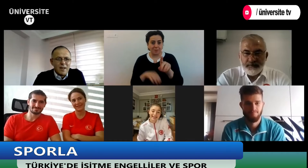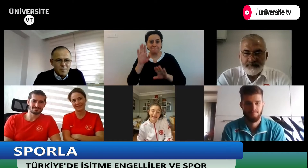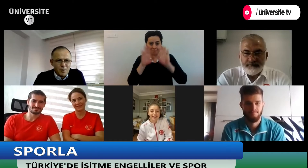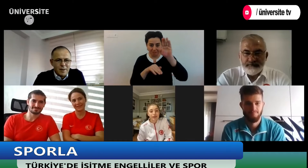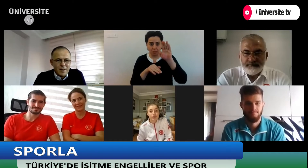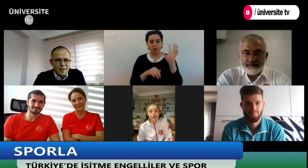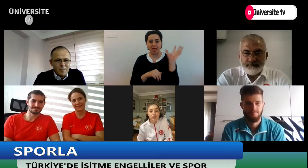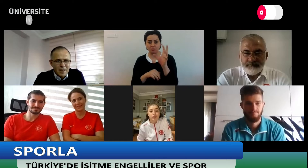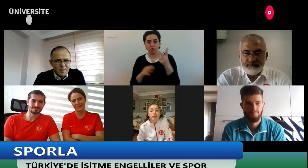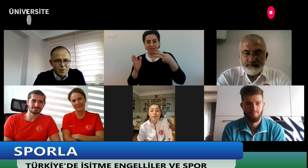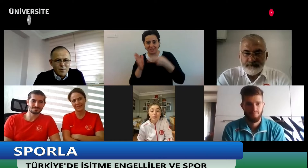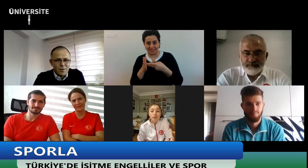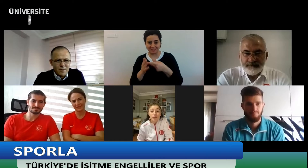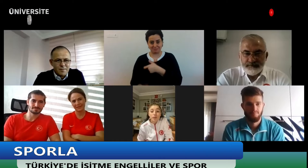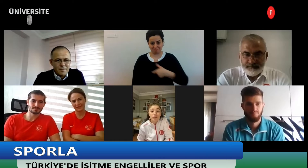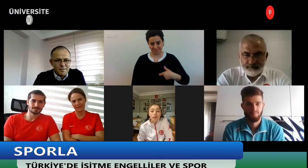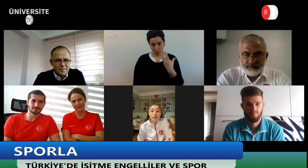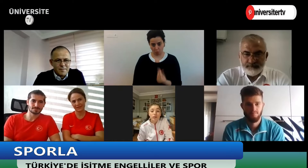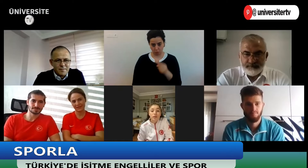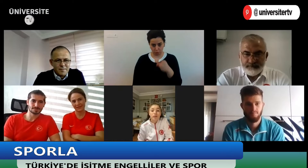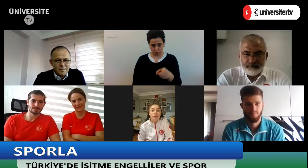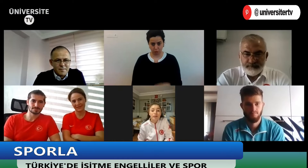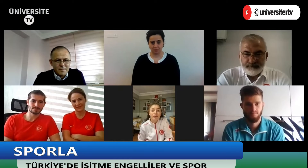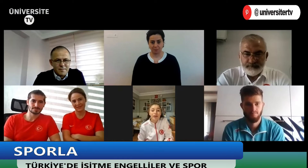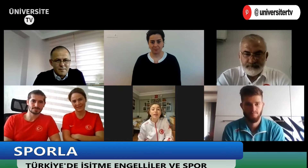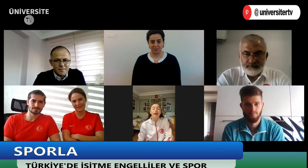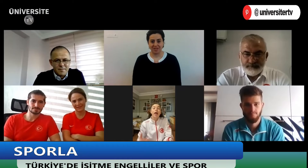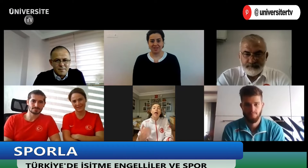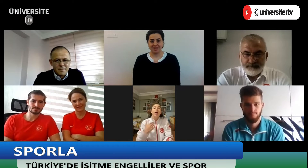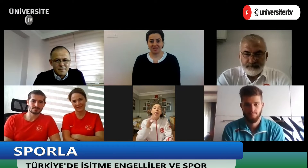basketbol ve handbol branşlarında milli sporcumuz.